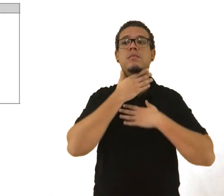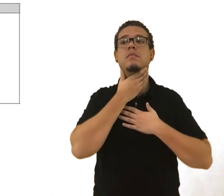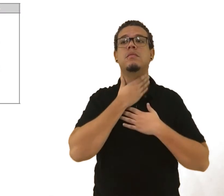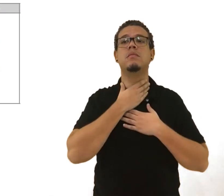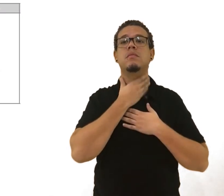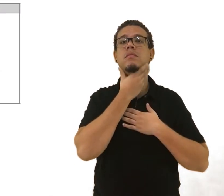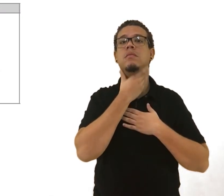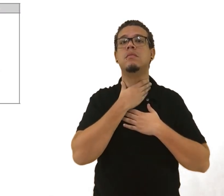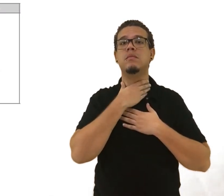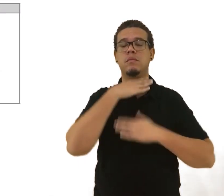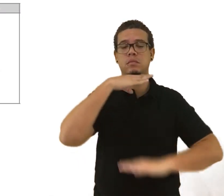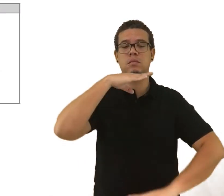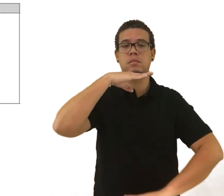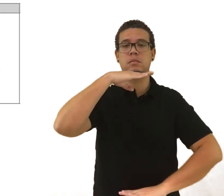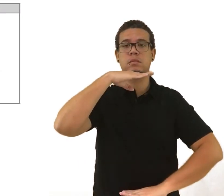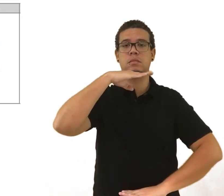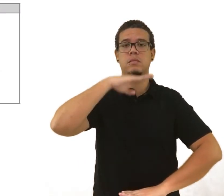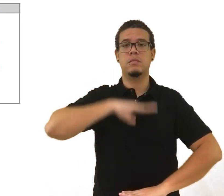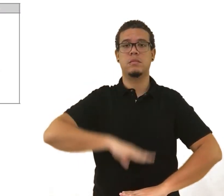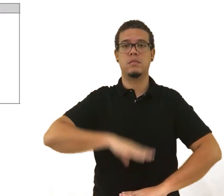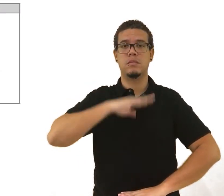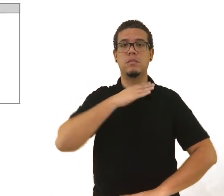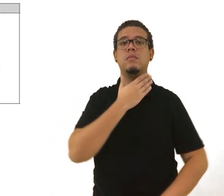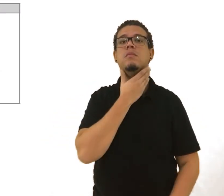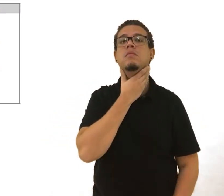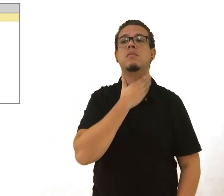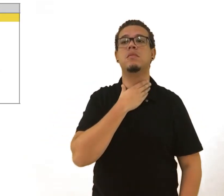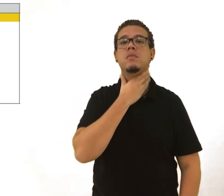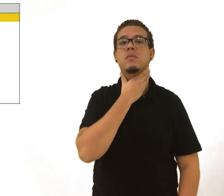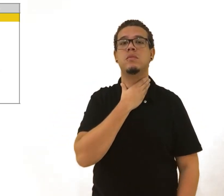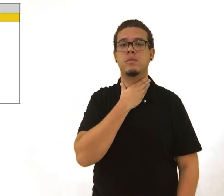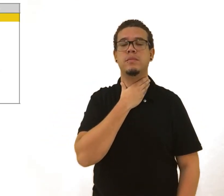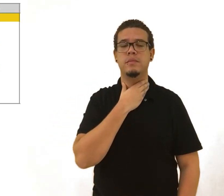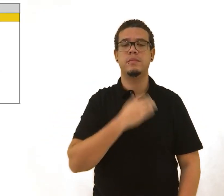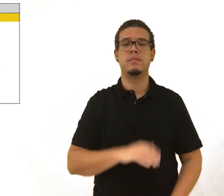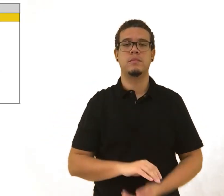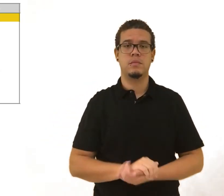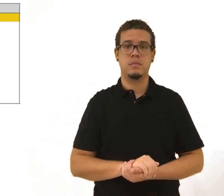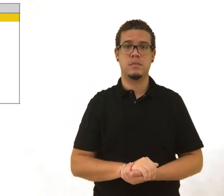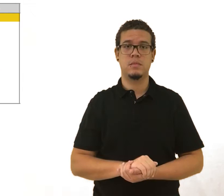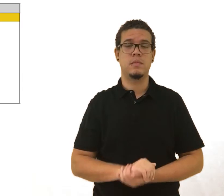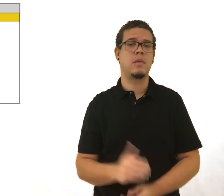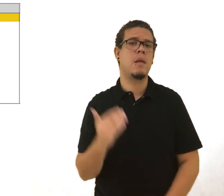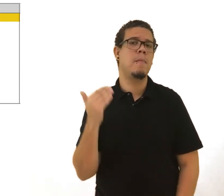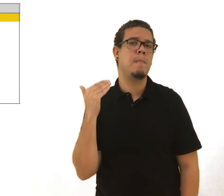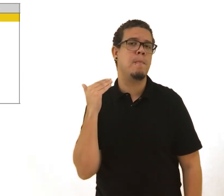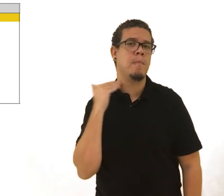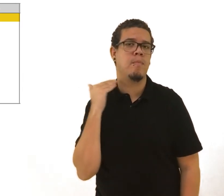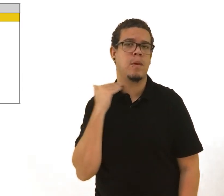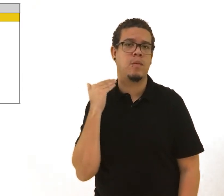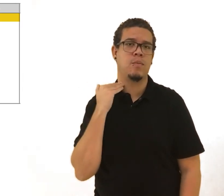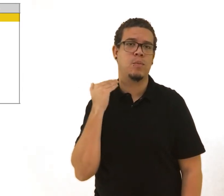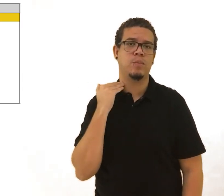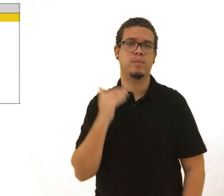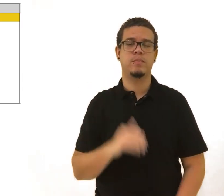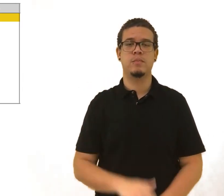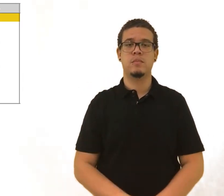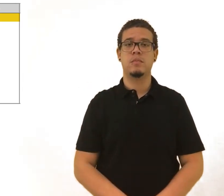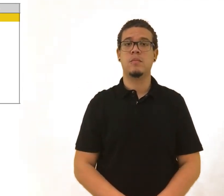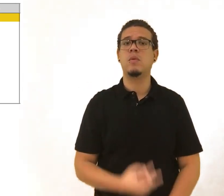Posso também fazê-lo aqui no pescoço, na parte do tronco, bem aqui no pescoço, o sinal de banco e